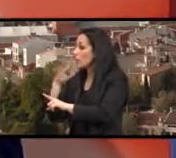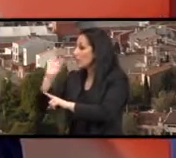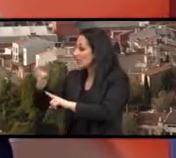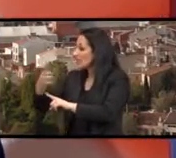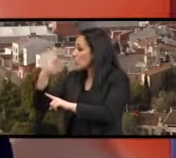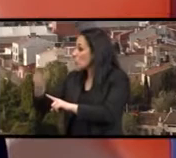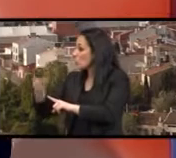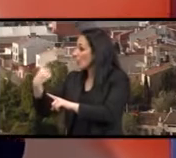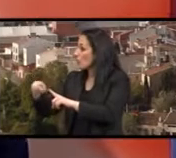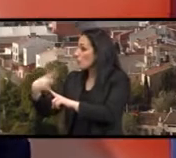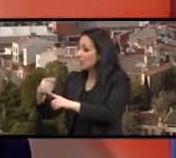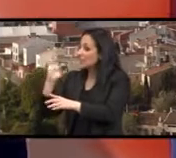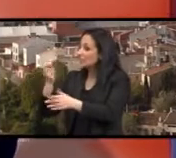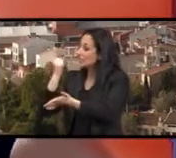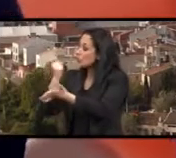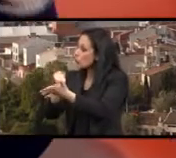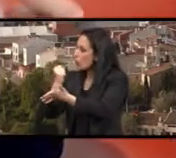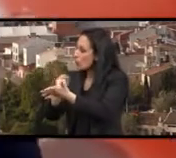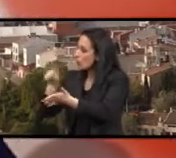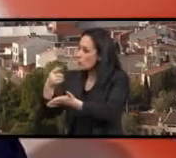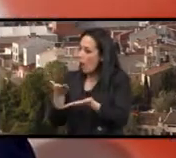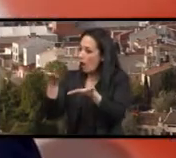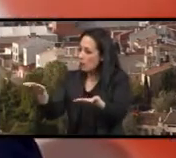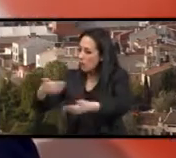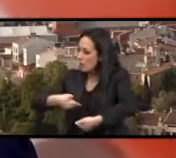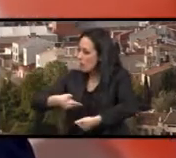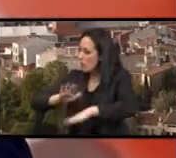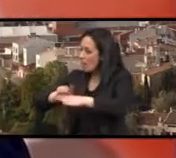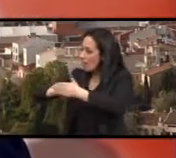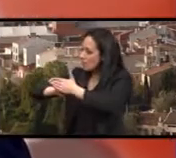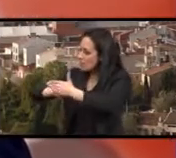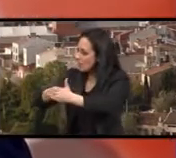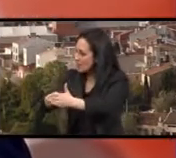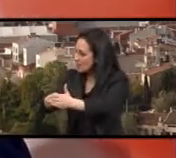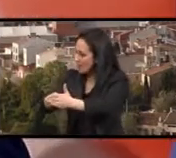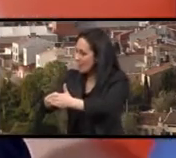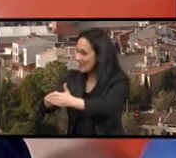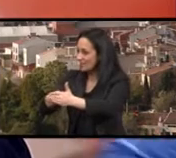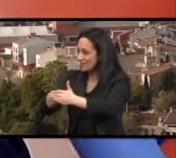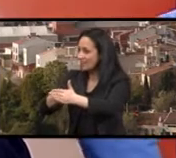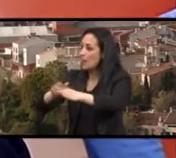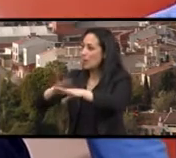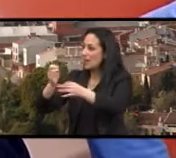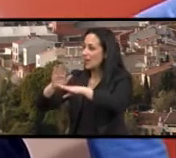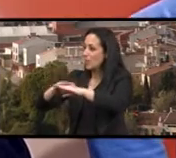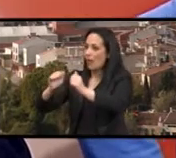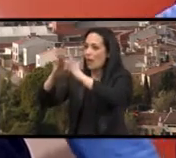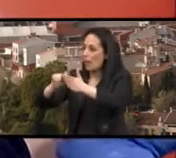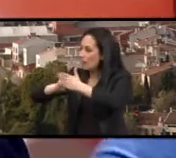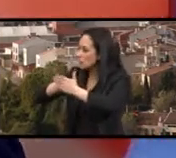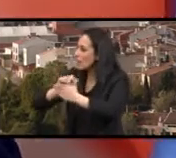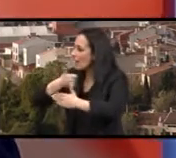per tot, per ajudar-se mútuament, per pressionar, per demanar, per pressionar a l'administració, qui sigui, per